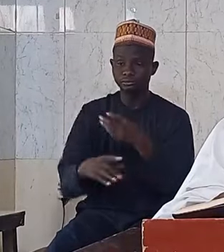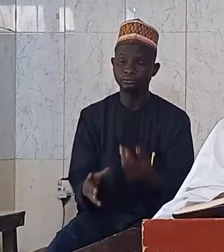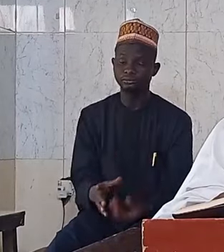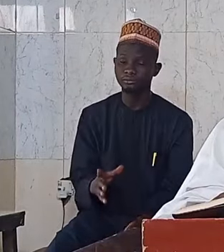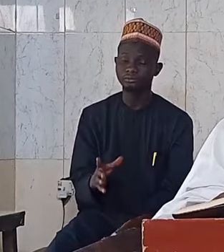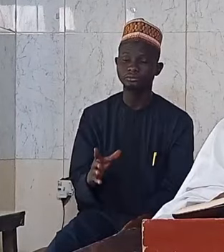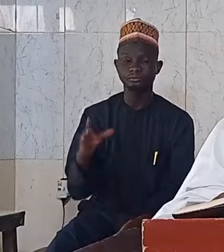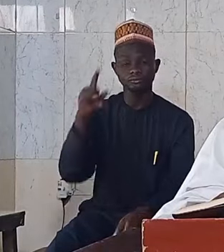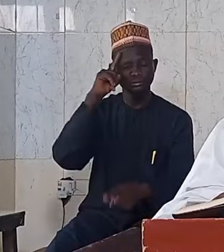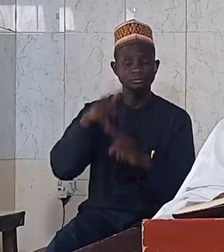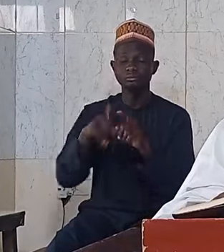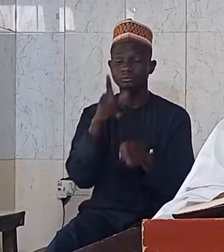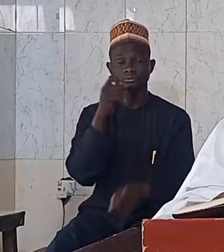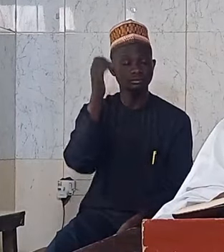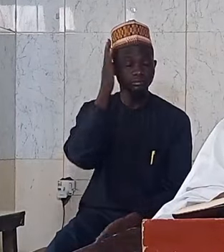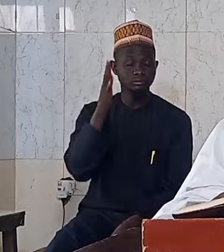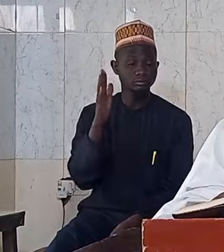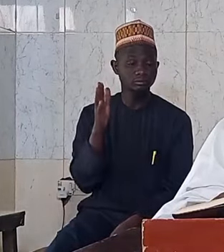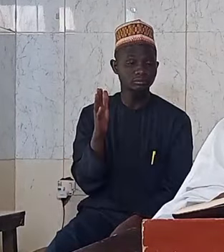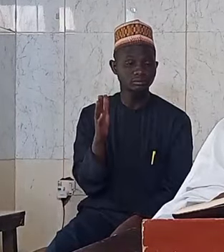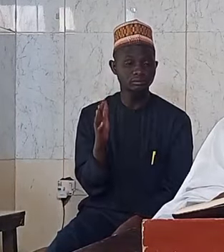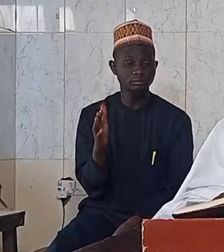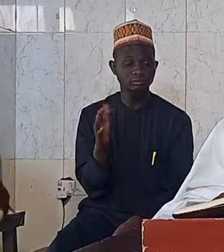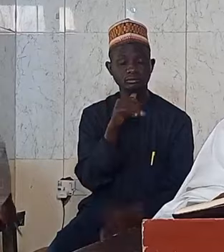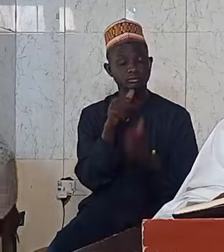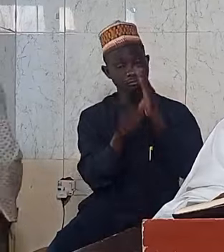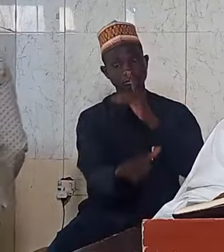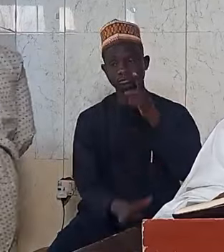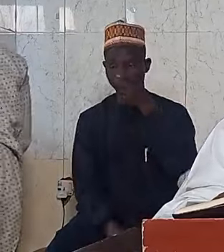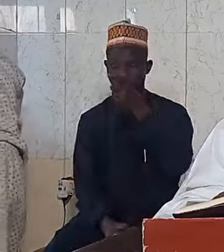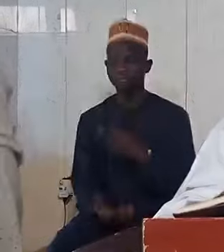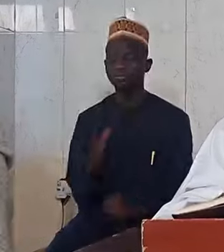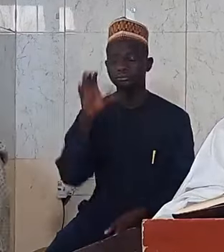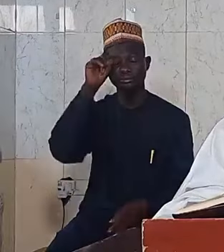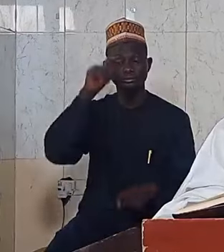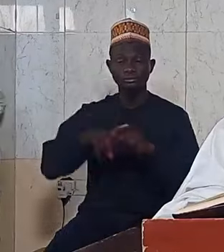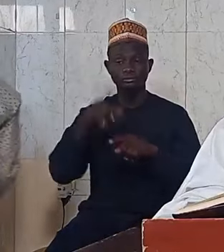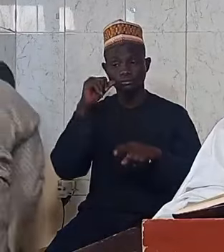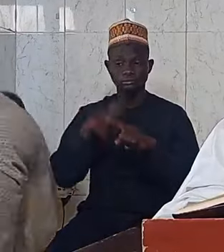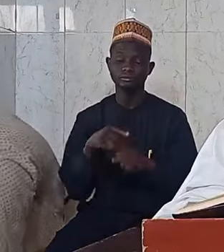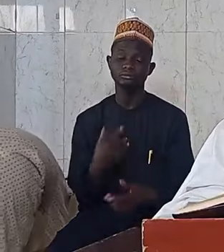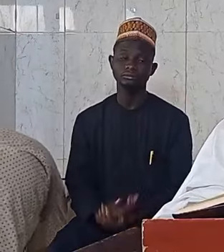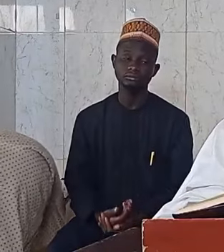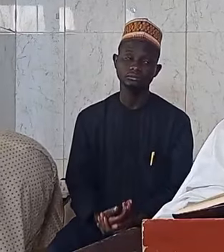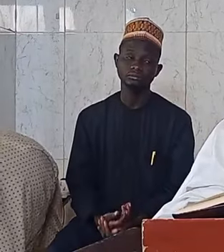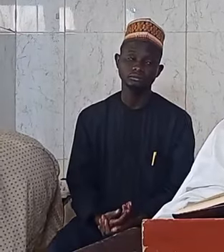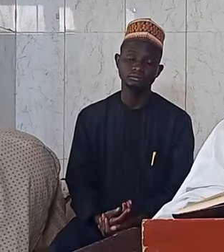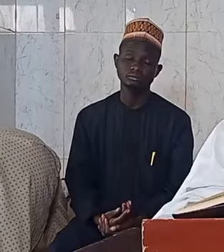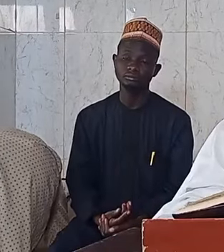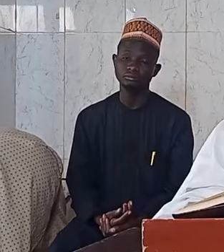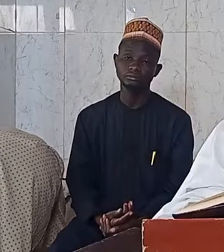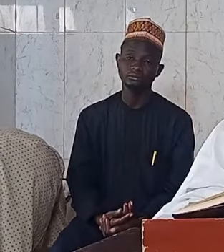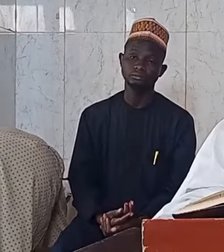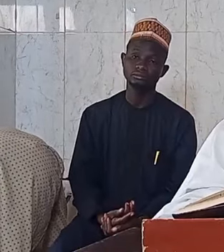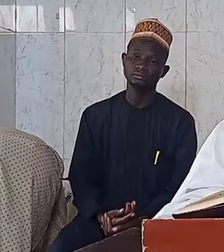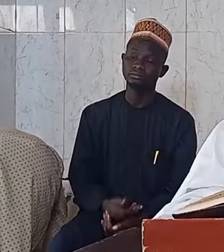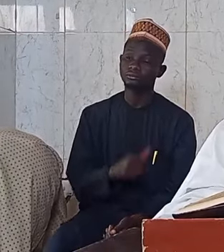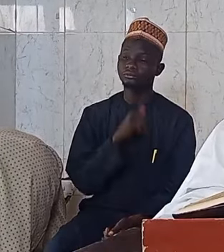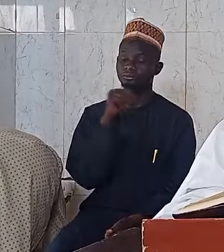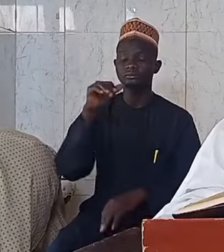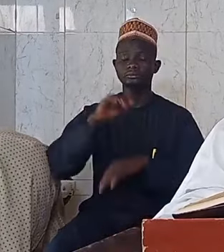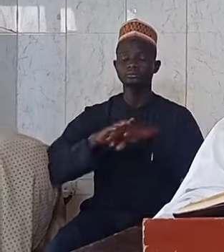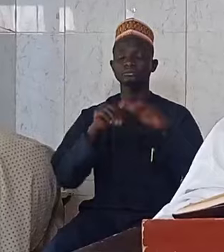maharamai waɗanda suke karkashinku ƴan uwanku la min babil jihad alladhi huwa tama'u